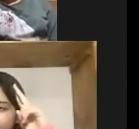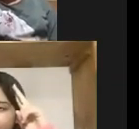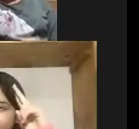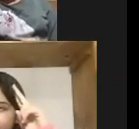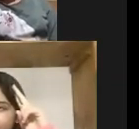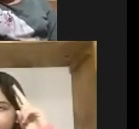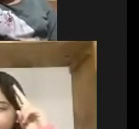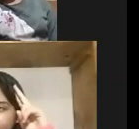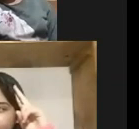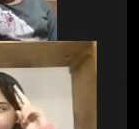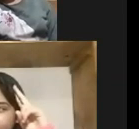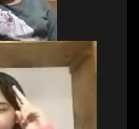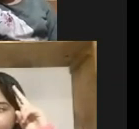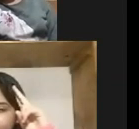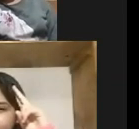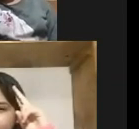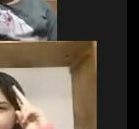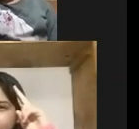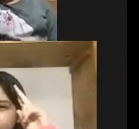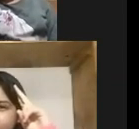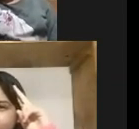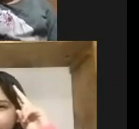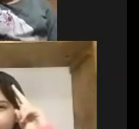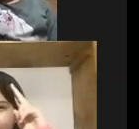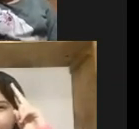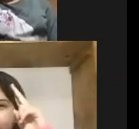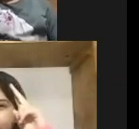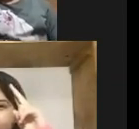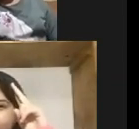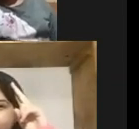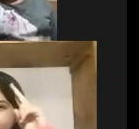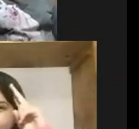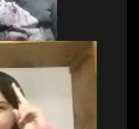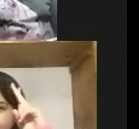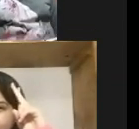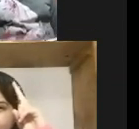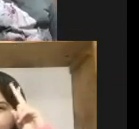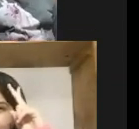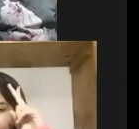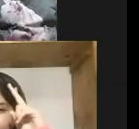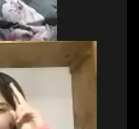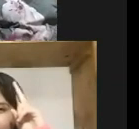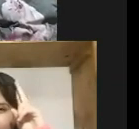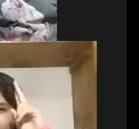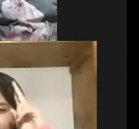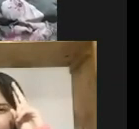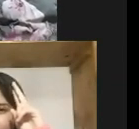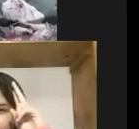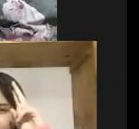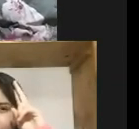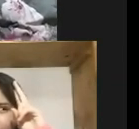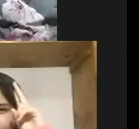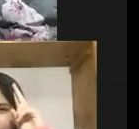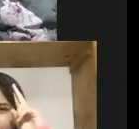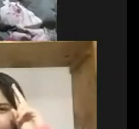a la cuenta de tres vamos a decir, pero fuerte, que se escuche en todo el Estado de México, misión cumplida. ¿Sale? Va,